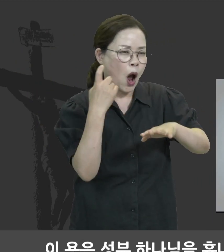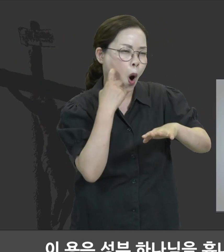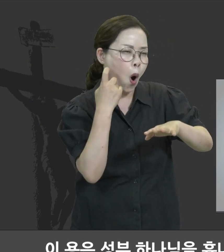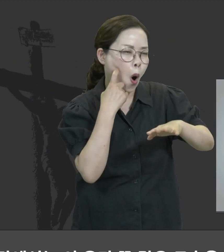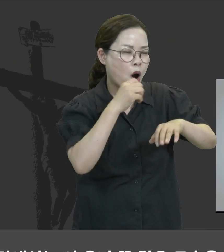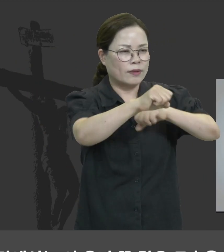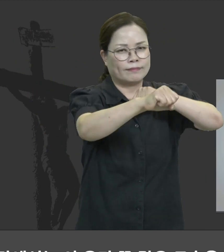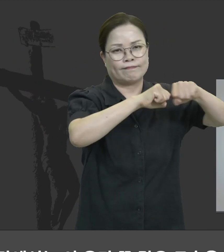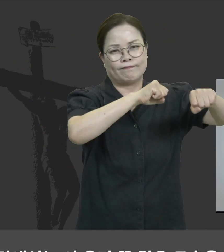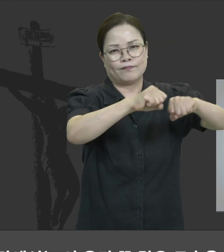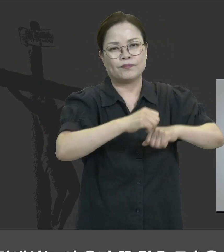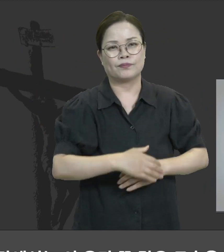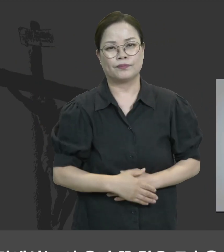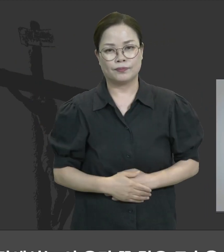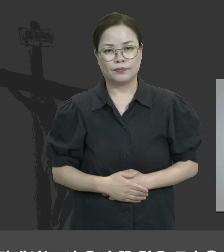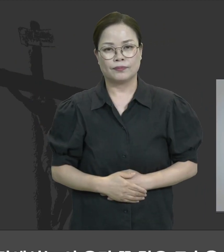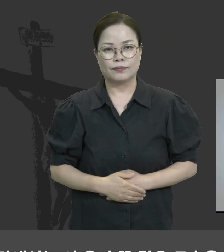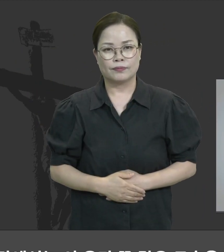합니다.